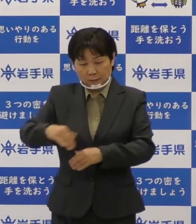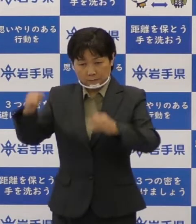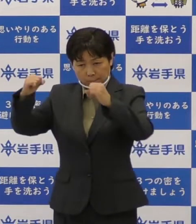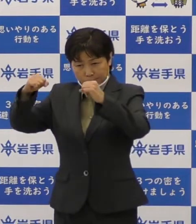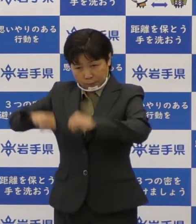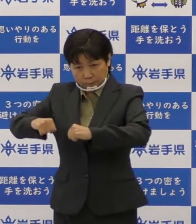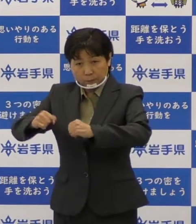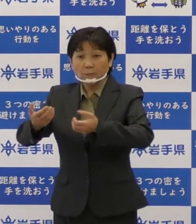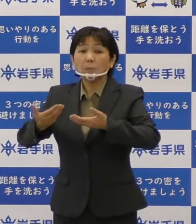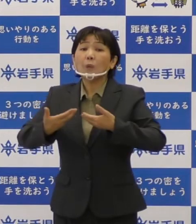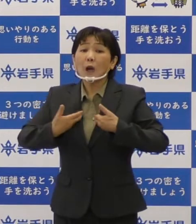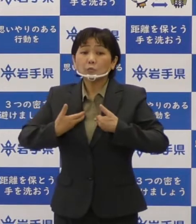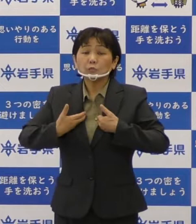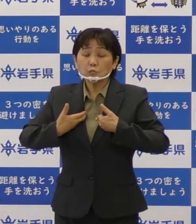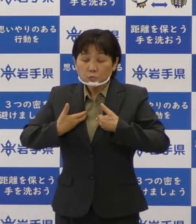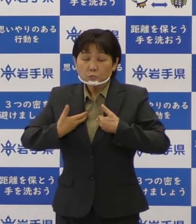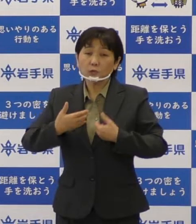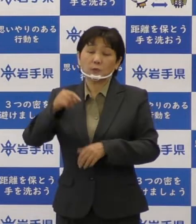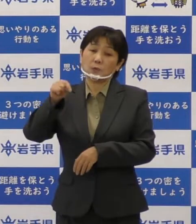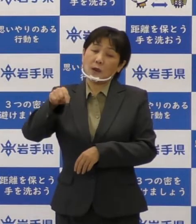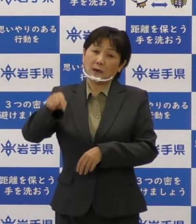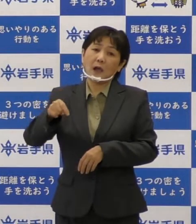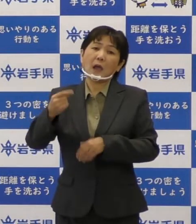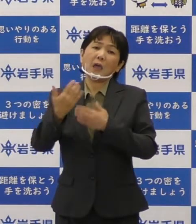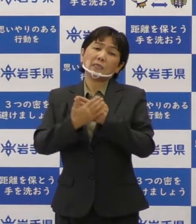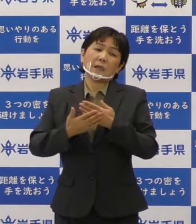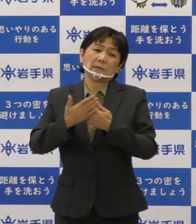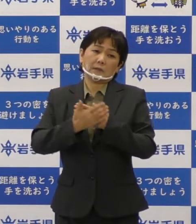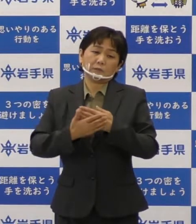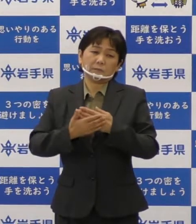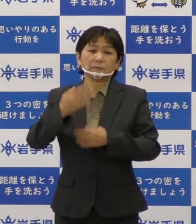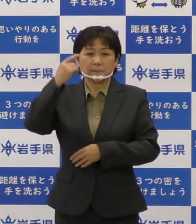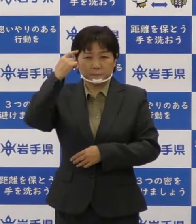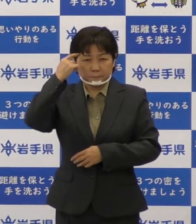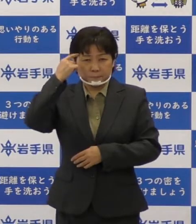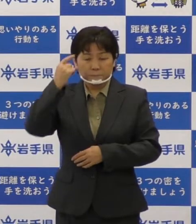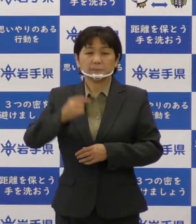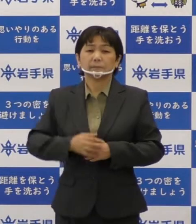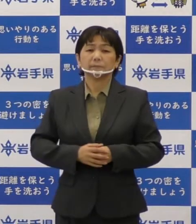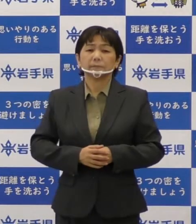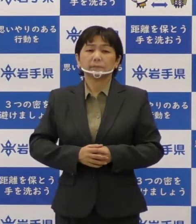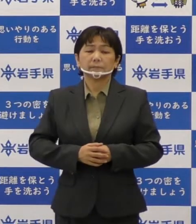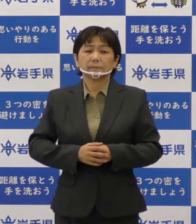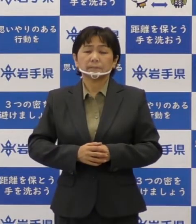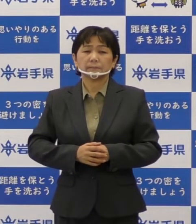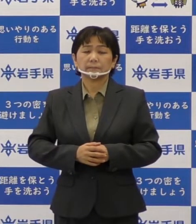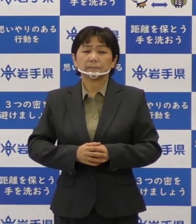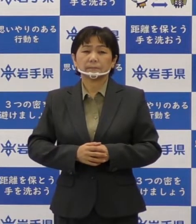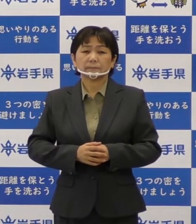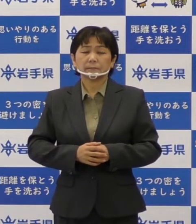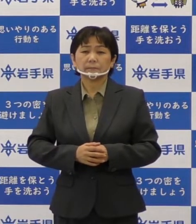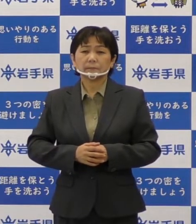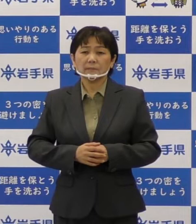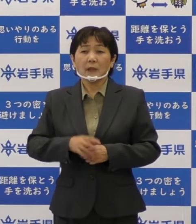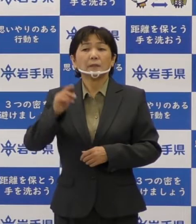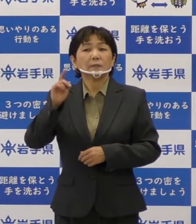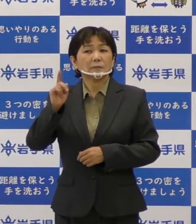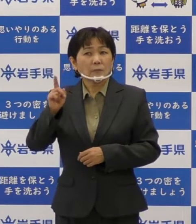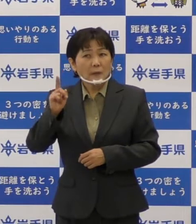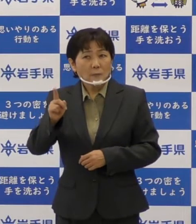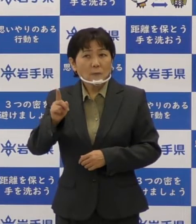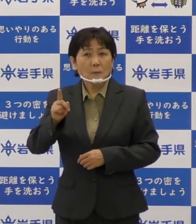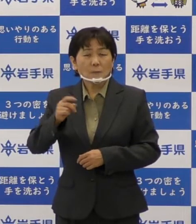くことが適当と考えていますので、まあ、それをできるだけ早